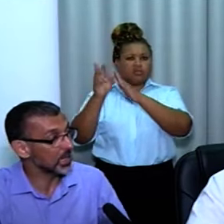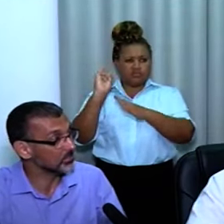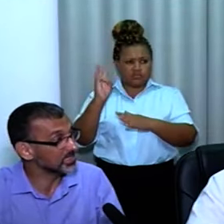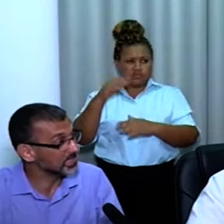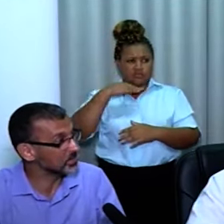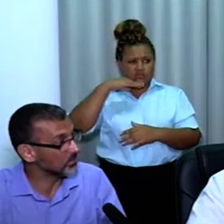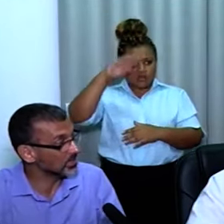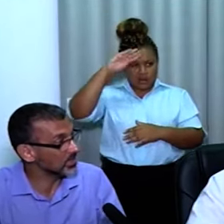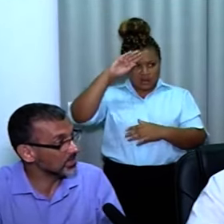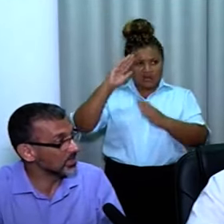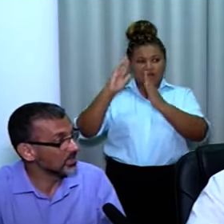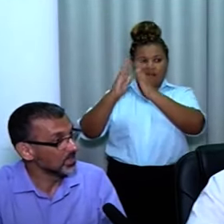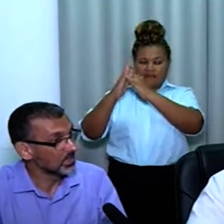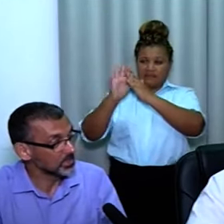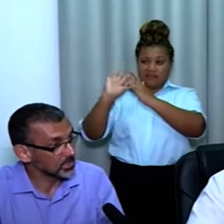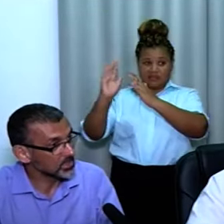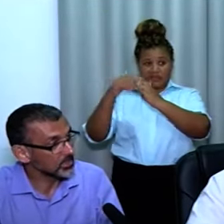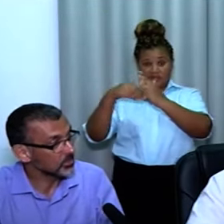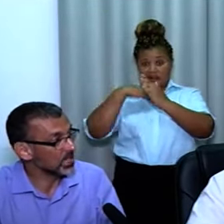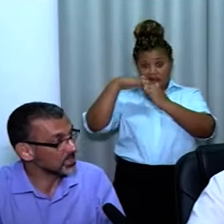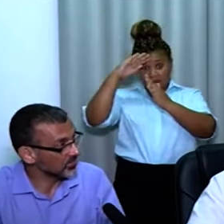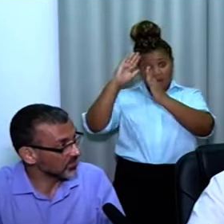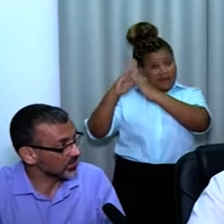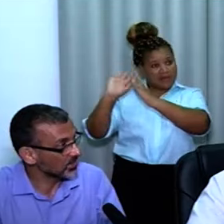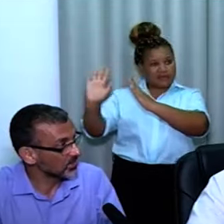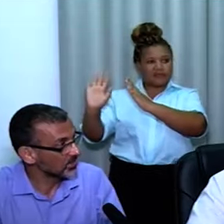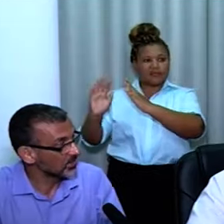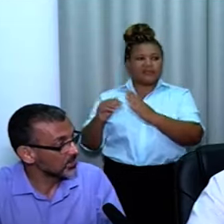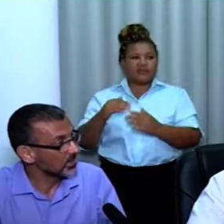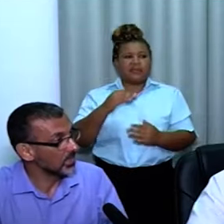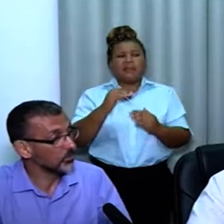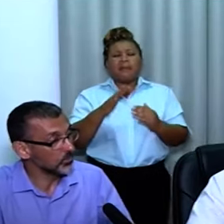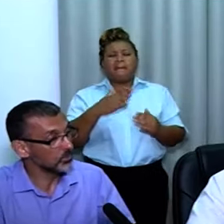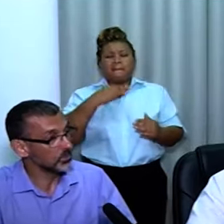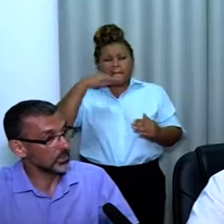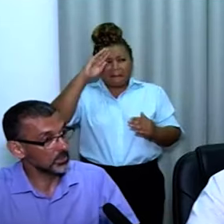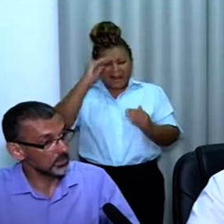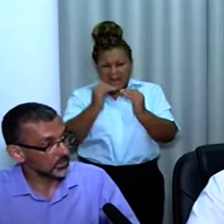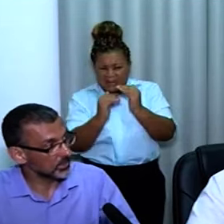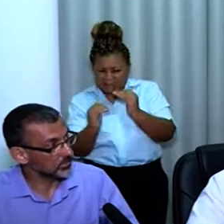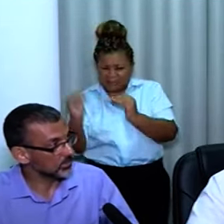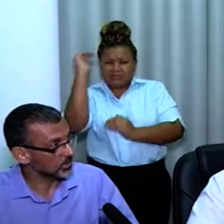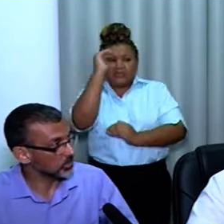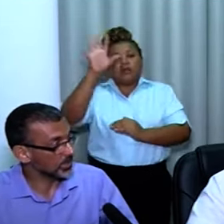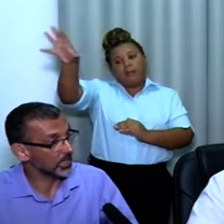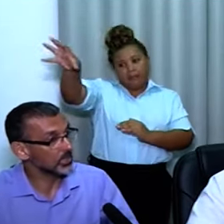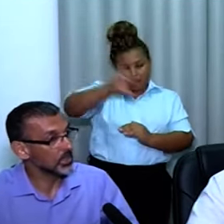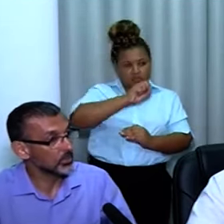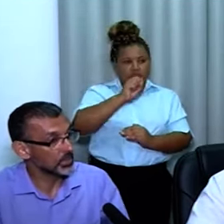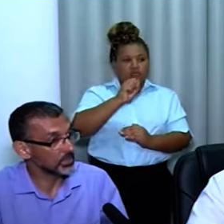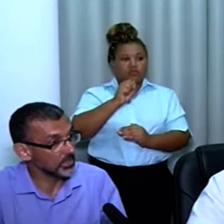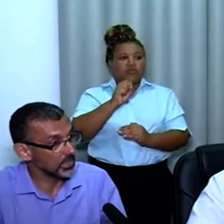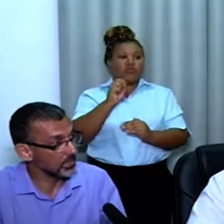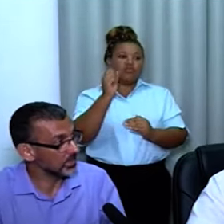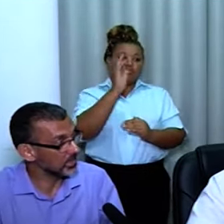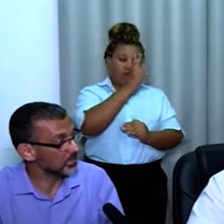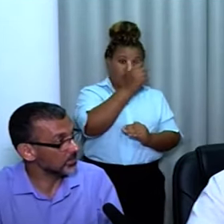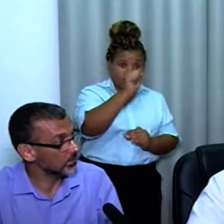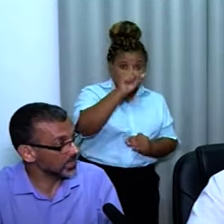ça peut admettre 10 bonnes qui critique bien sévère. Et nous, dans en Soyal, nous avons